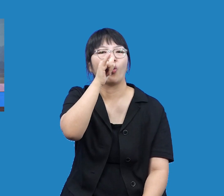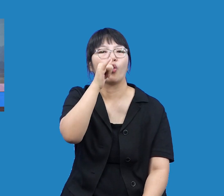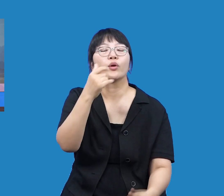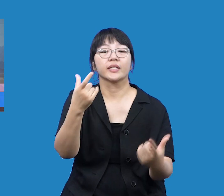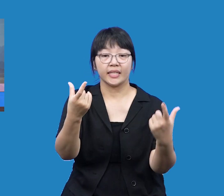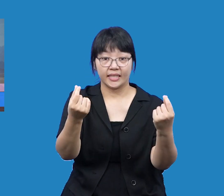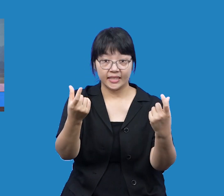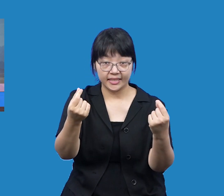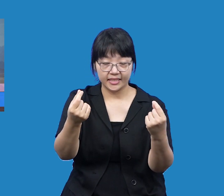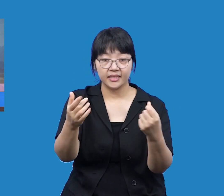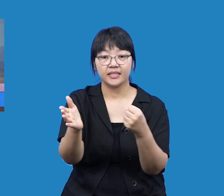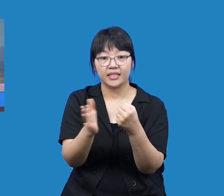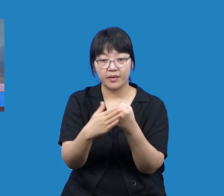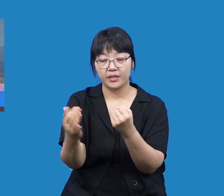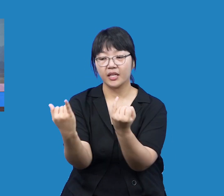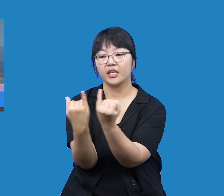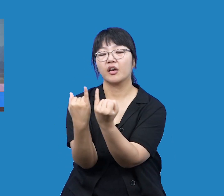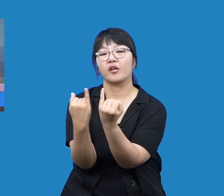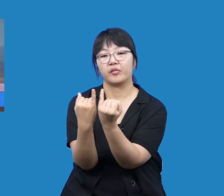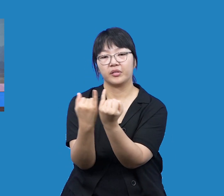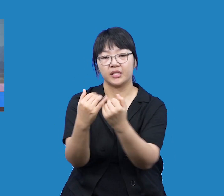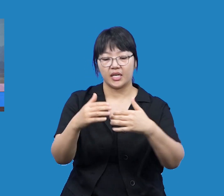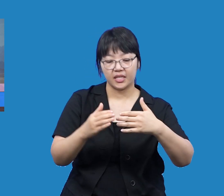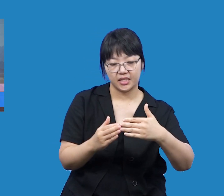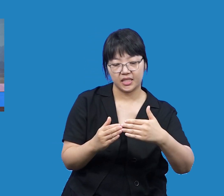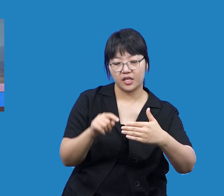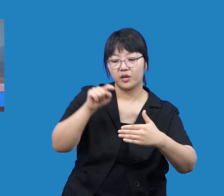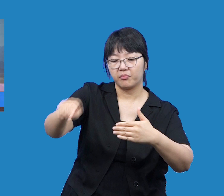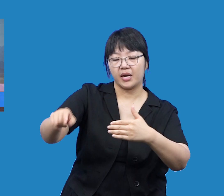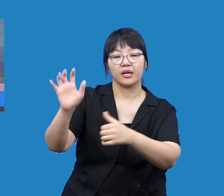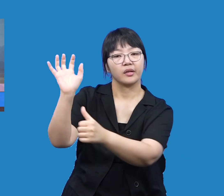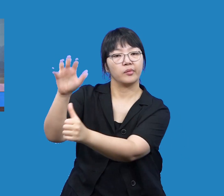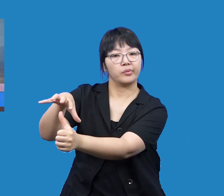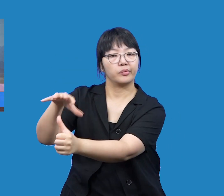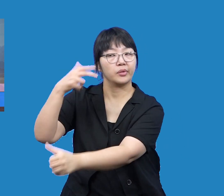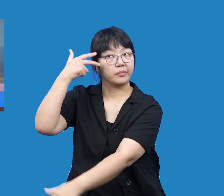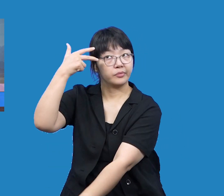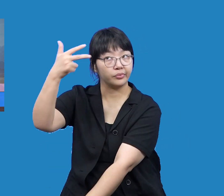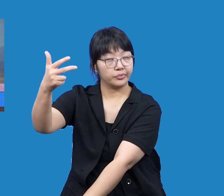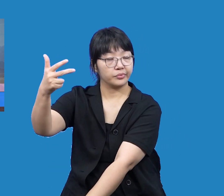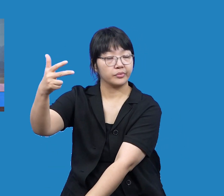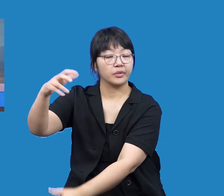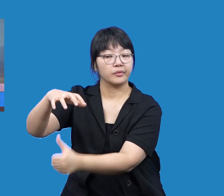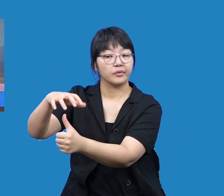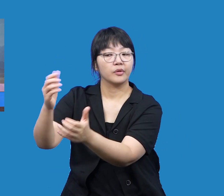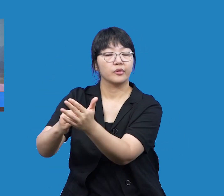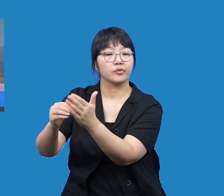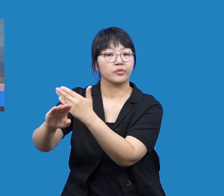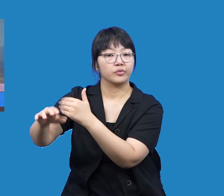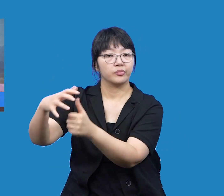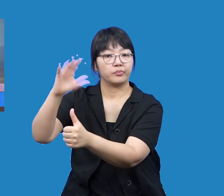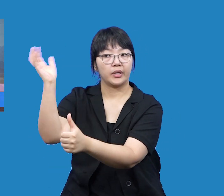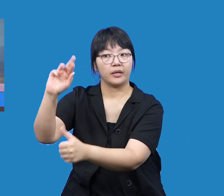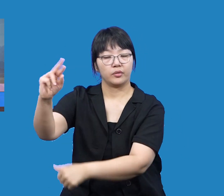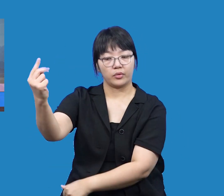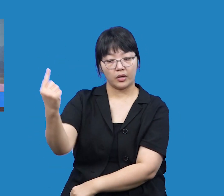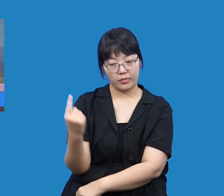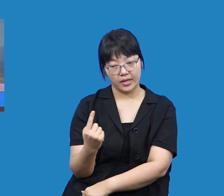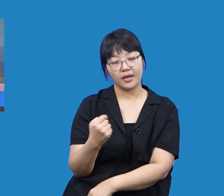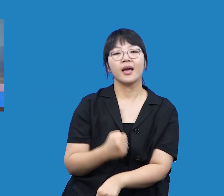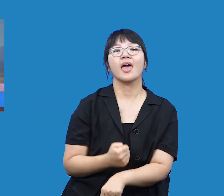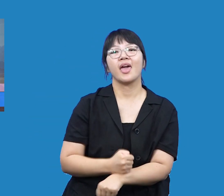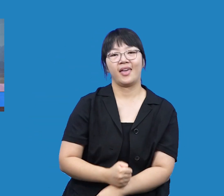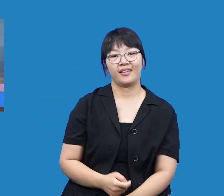그런즉 그를 진영 밖에 이레 동안 가두고 그 후에 들어오게 할지니라.